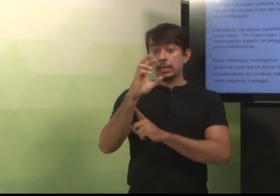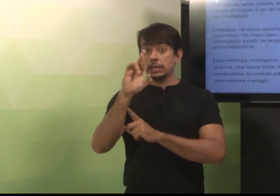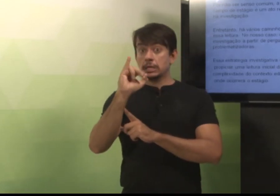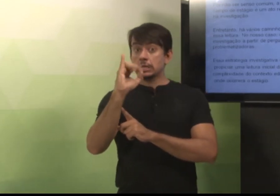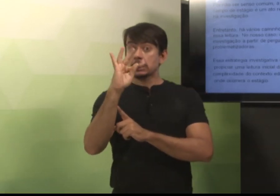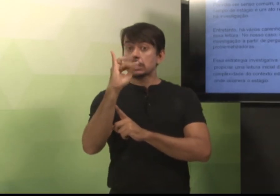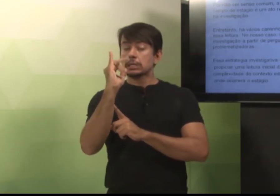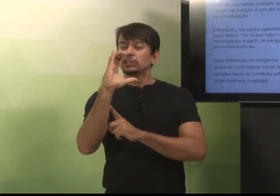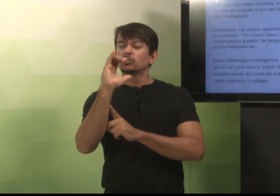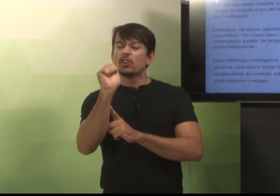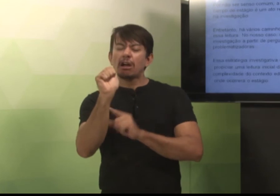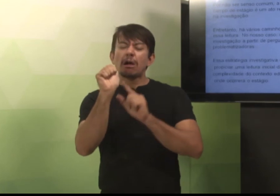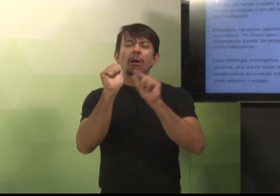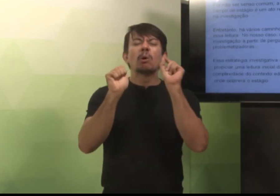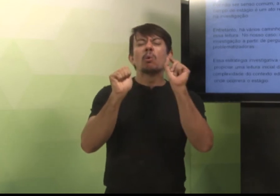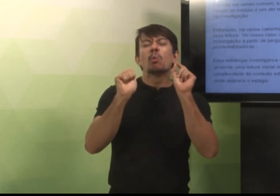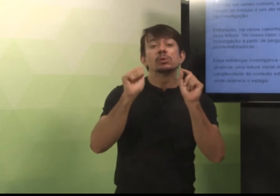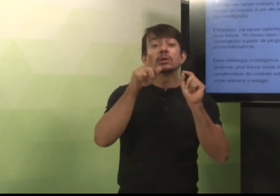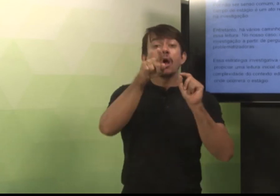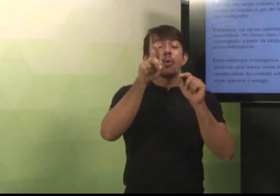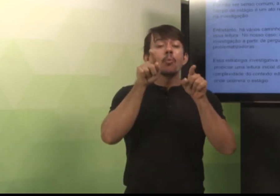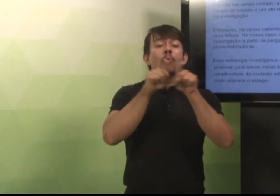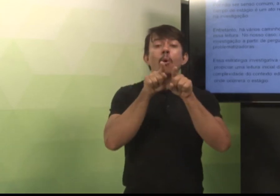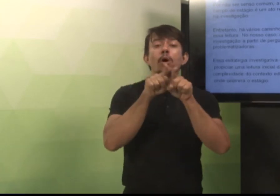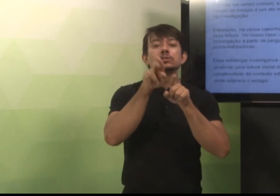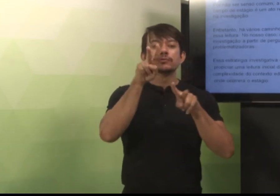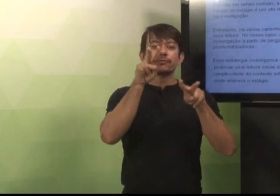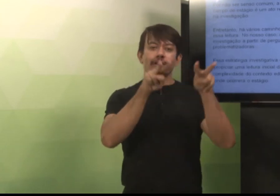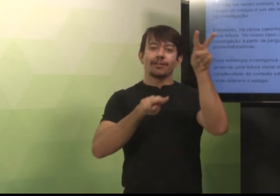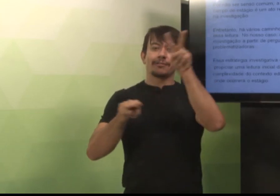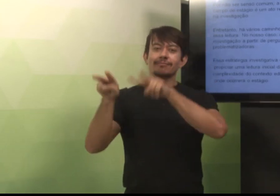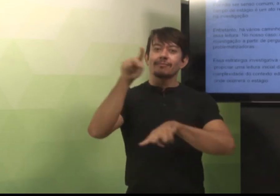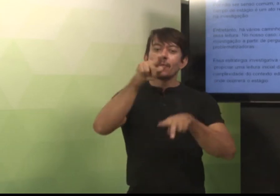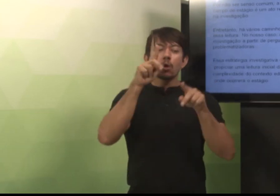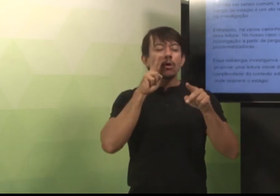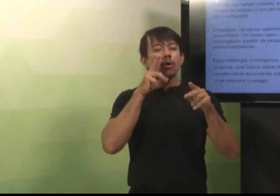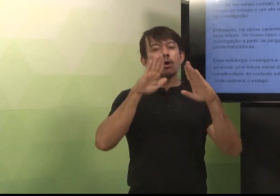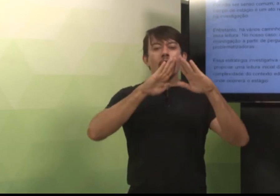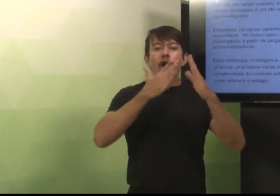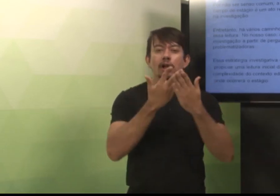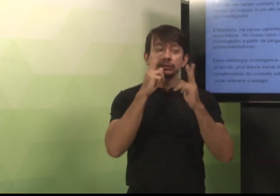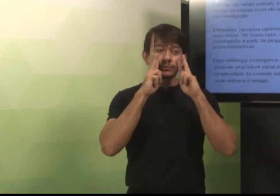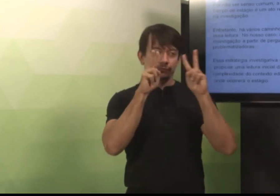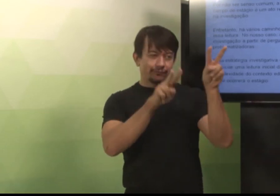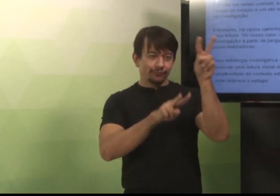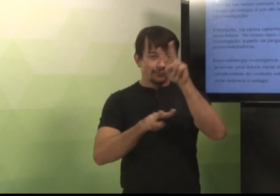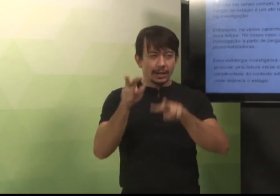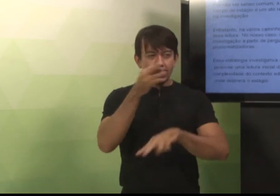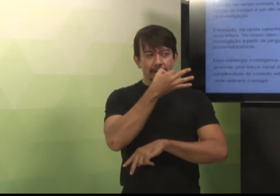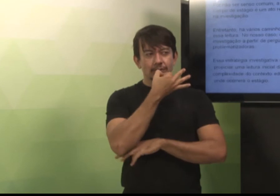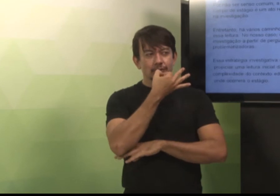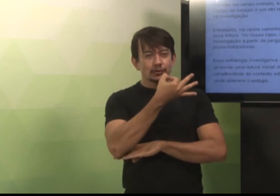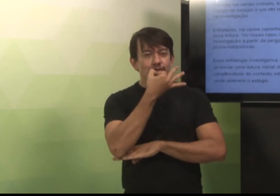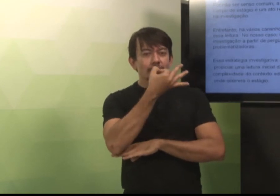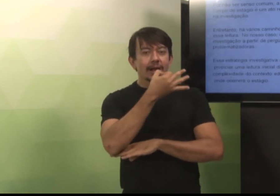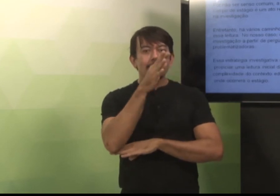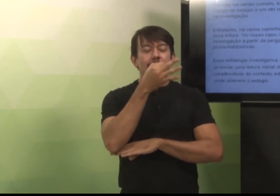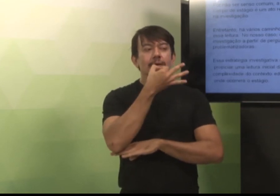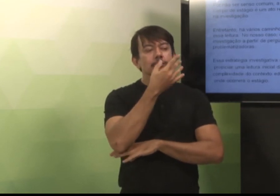falaremos sobre leitura crítica. O que seria? Então, você vai analisar o contexto escolar